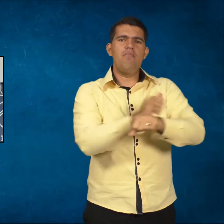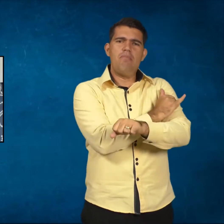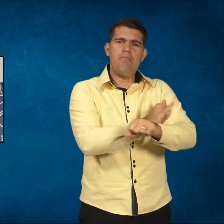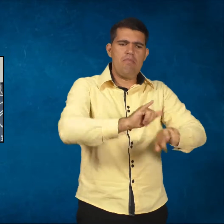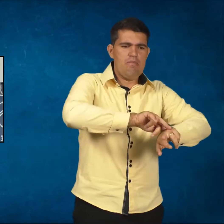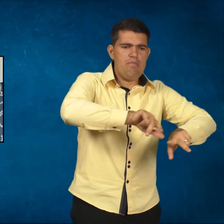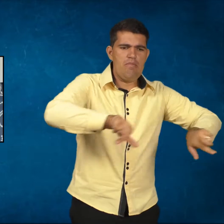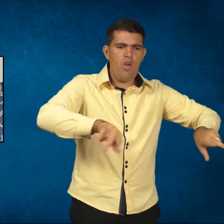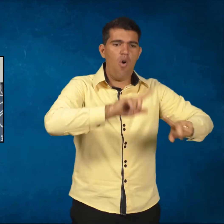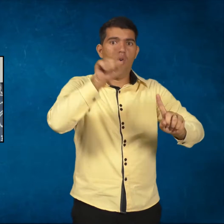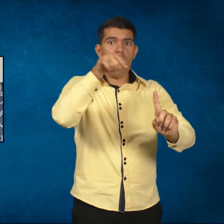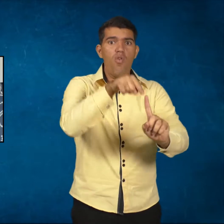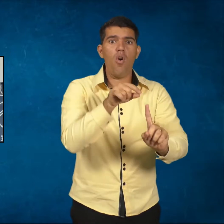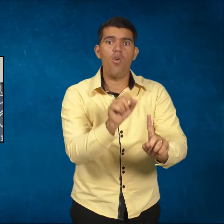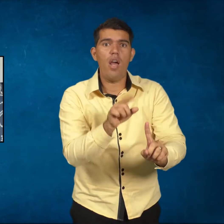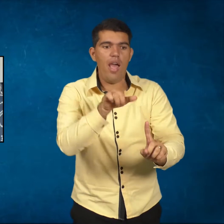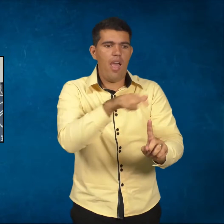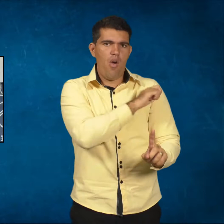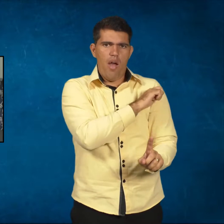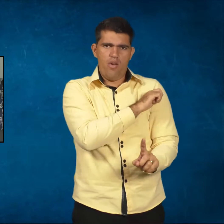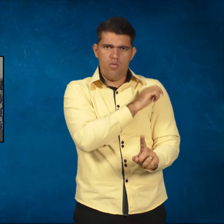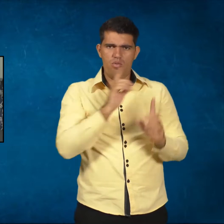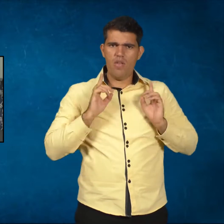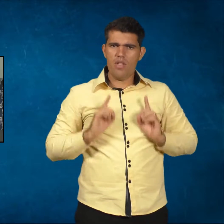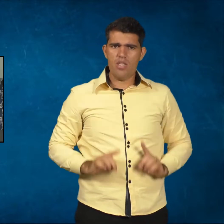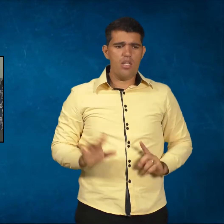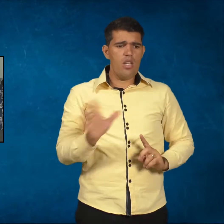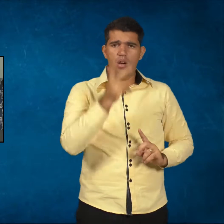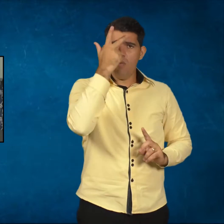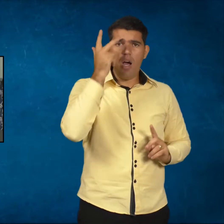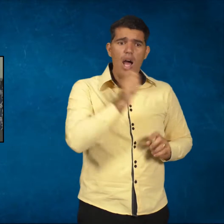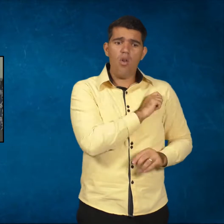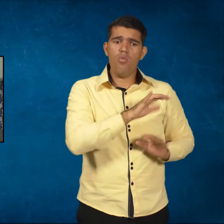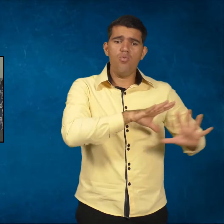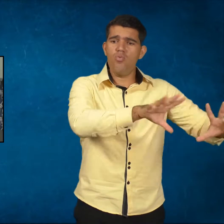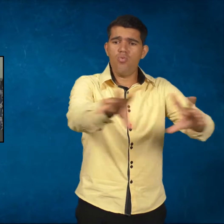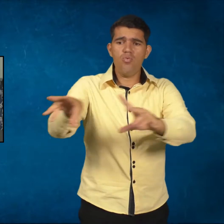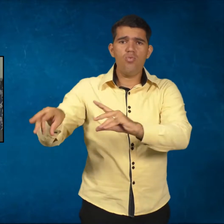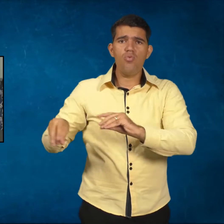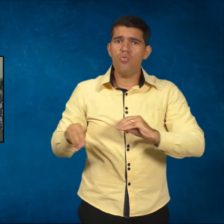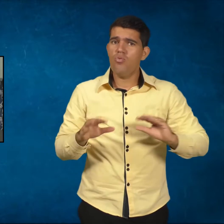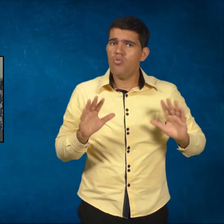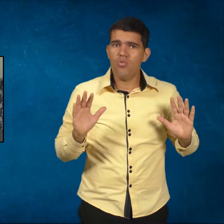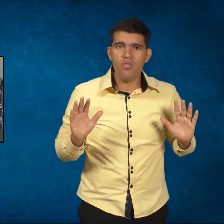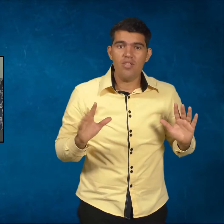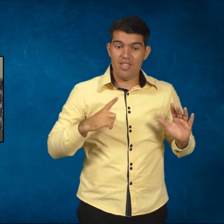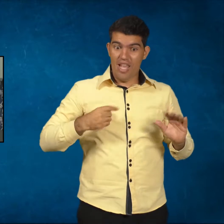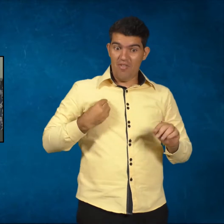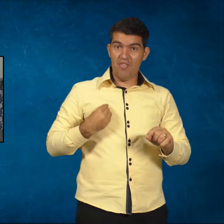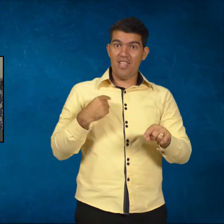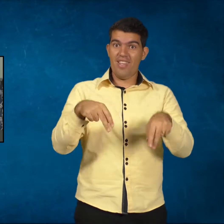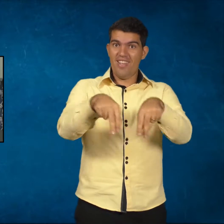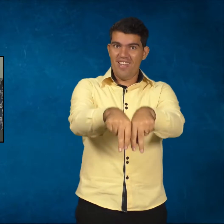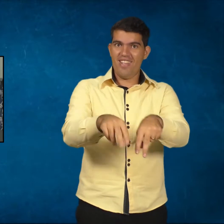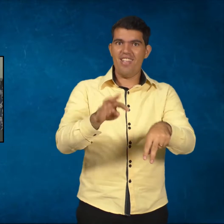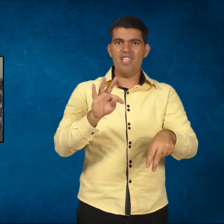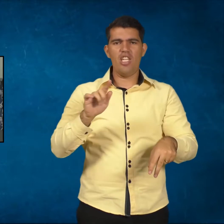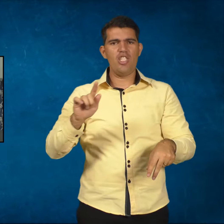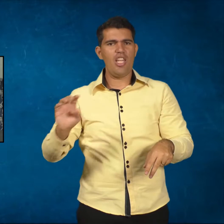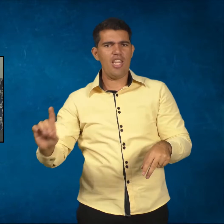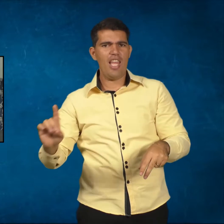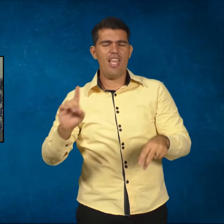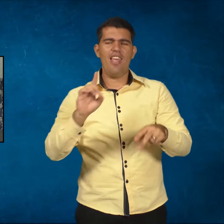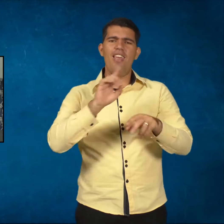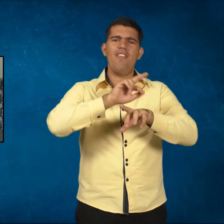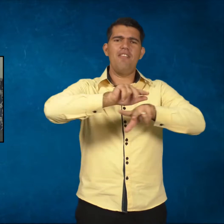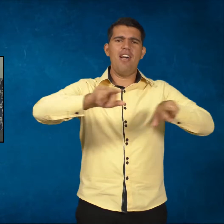estratégias cujo foco não é o aluno com deficiência, mas toda turma que tem um aluno com deficiência ou com TGD o